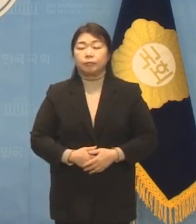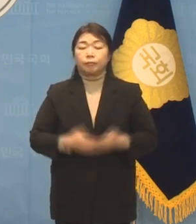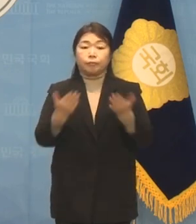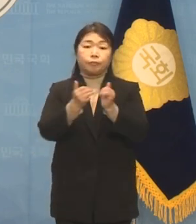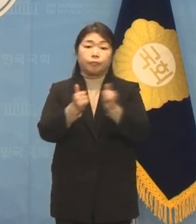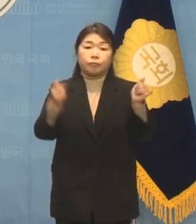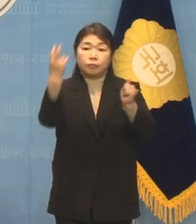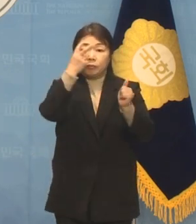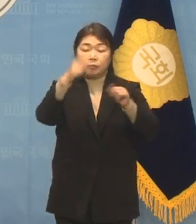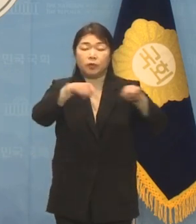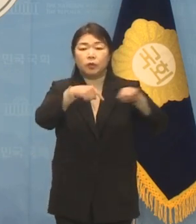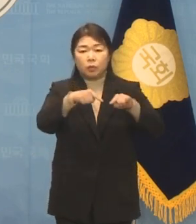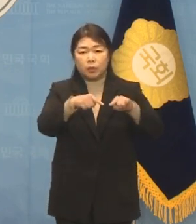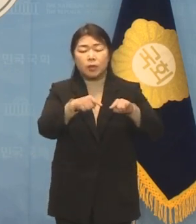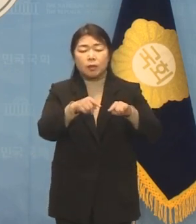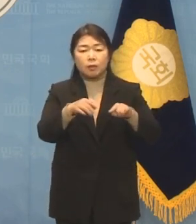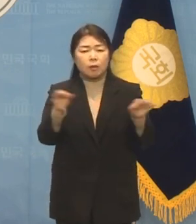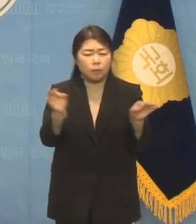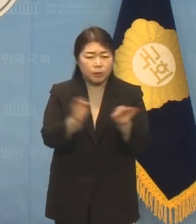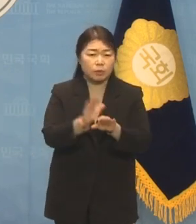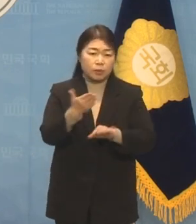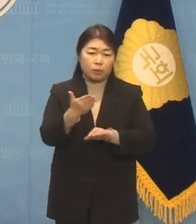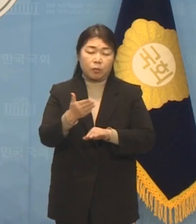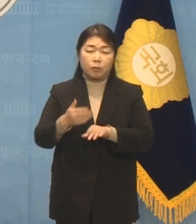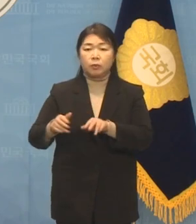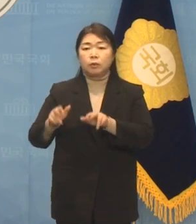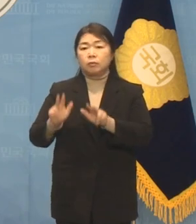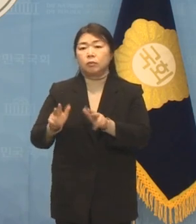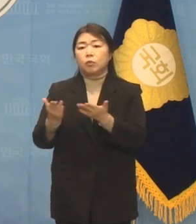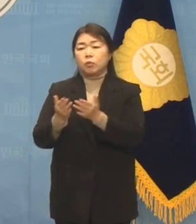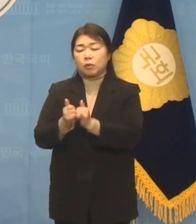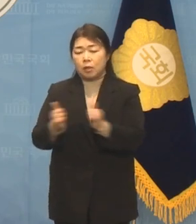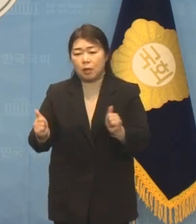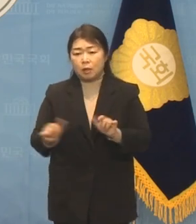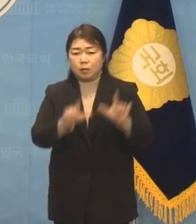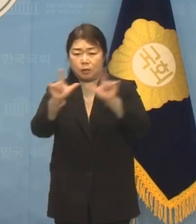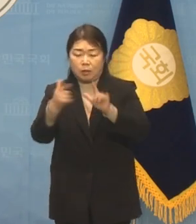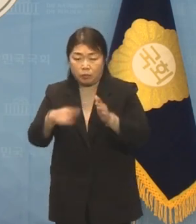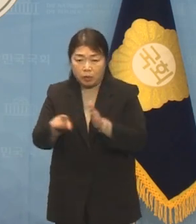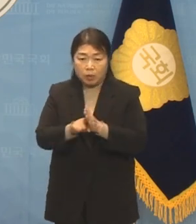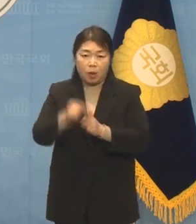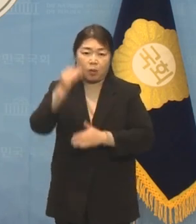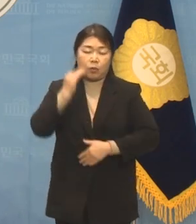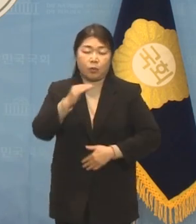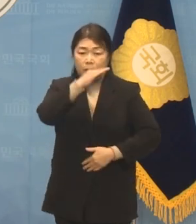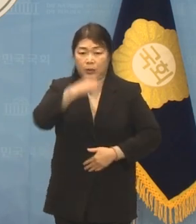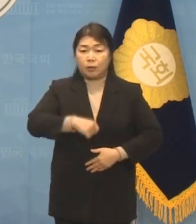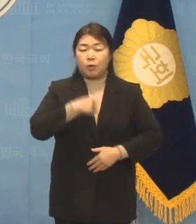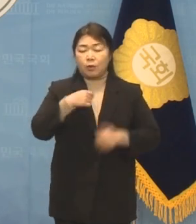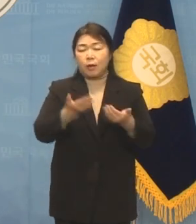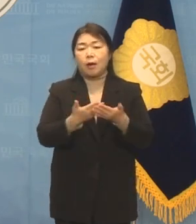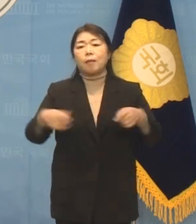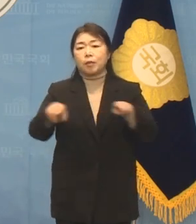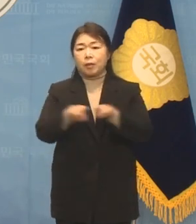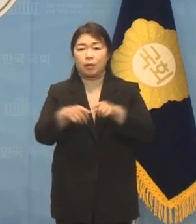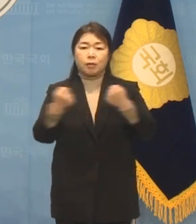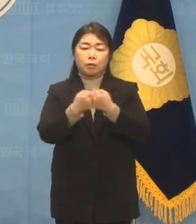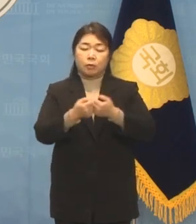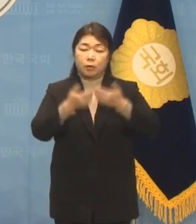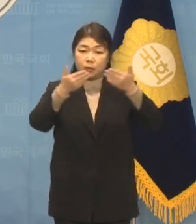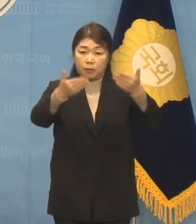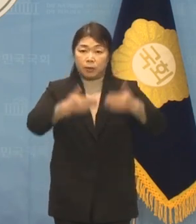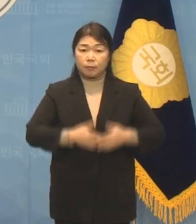노동자들을 지키는 정치가 실종된 지금 노동자들의 생존을 위해 녹색 정의당이 함께